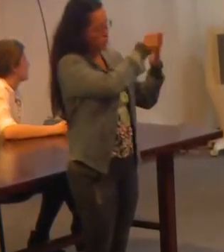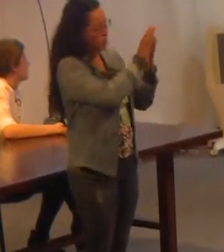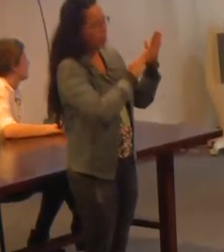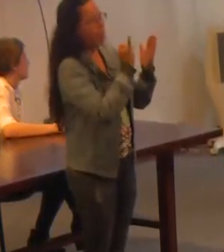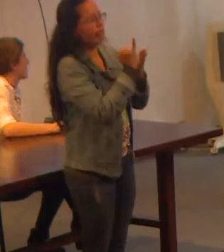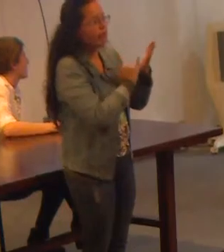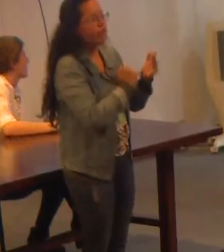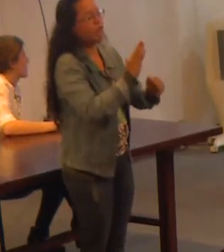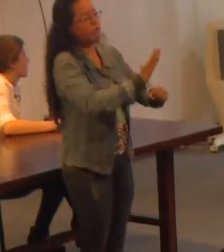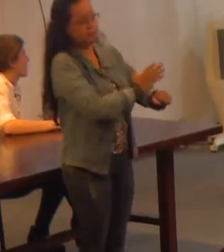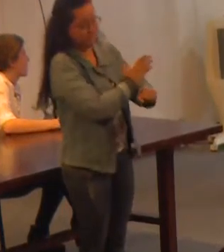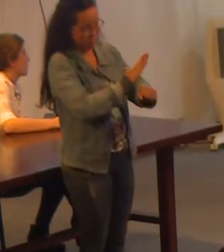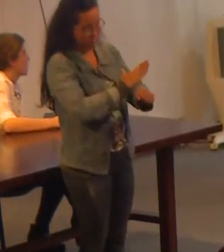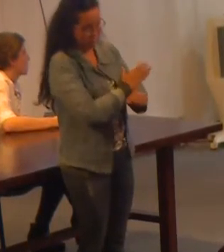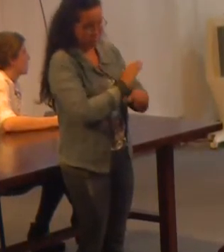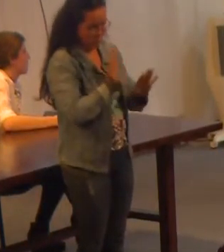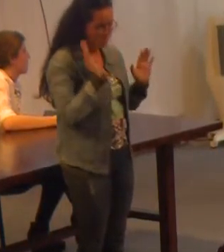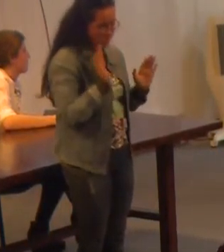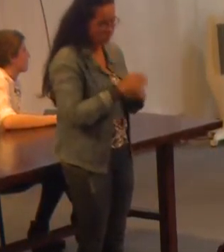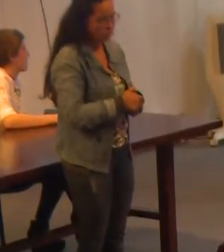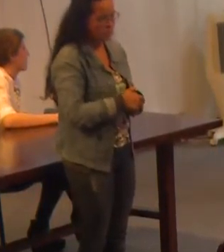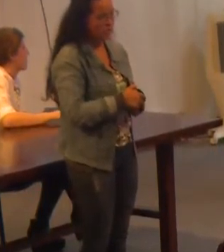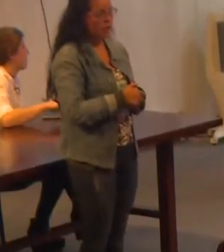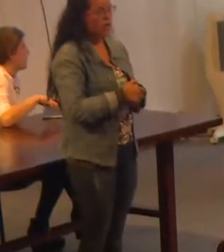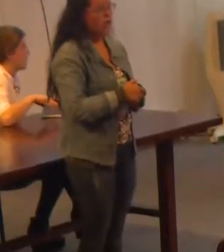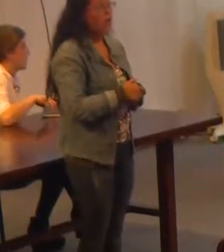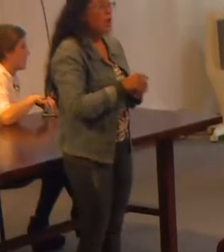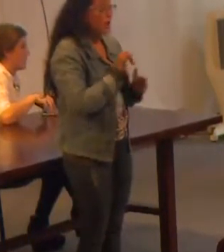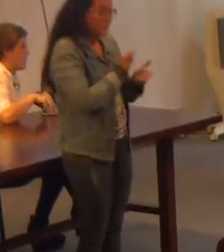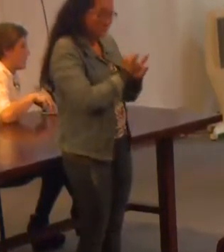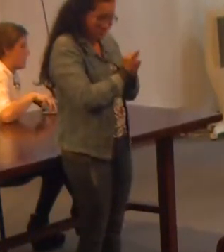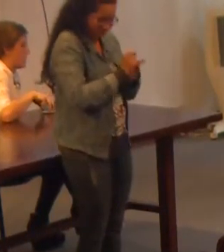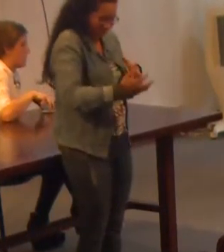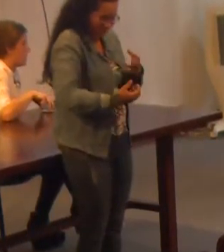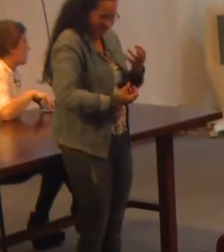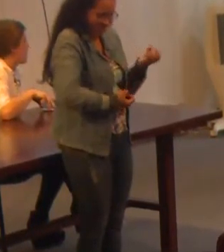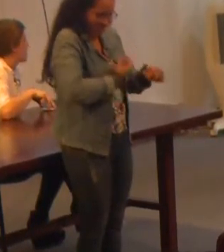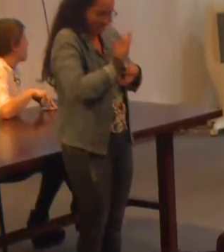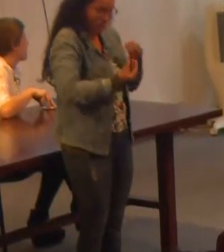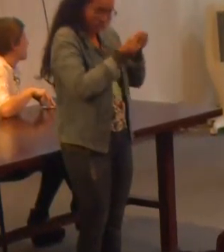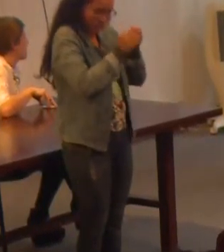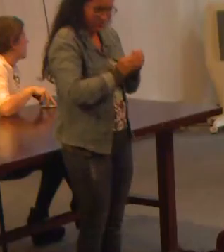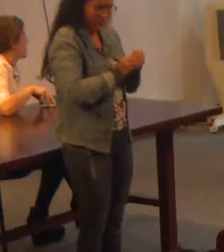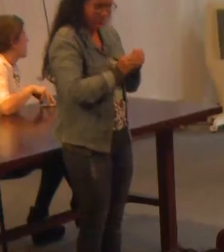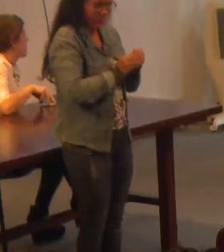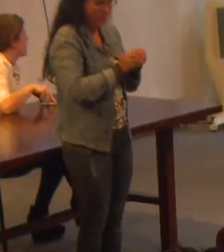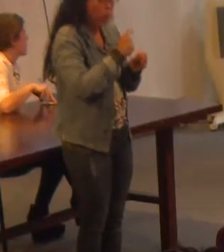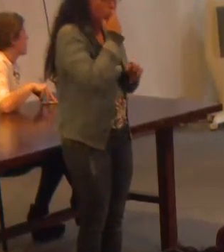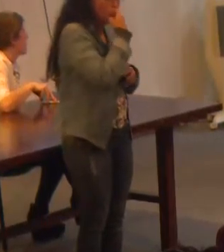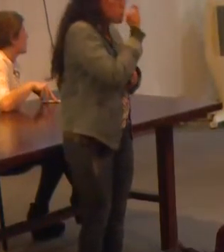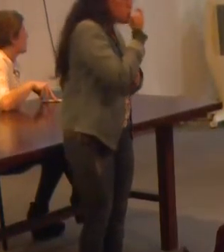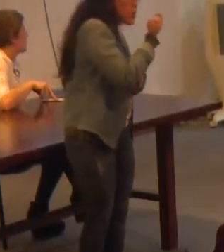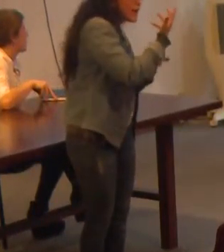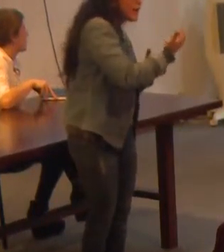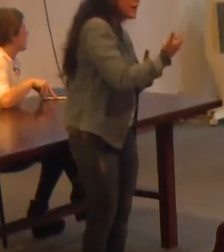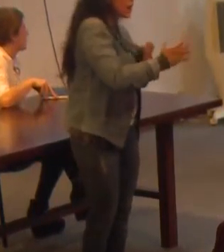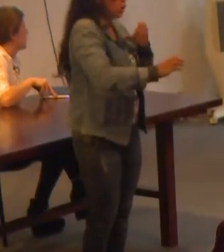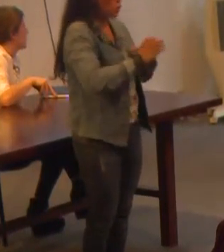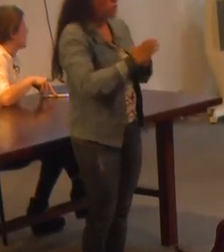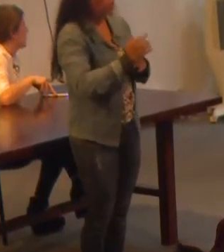canto. Y asimismo, estas expresiones van en la búsqueda de comunicar